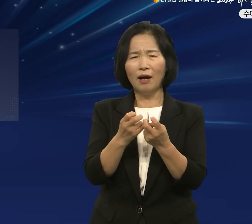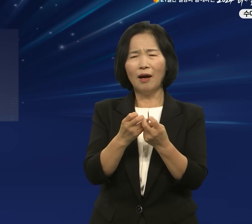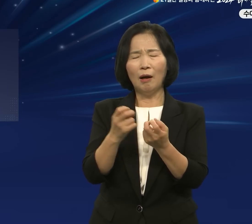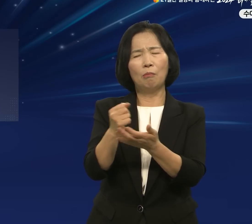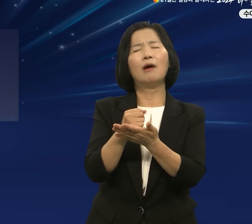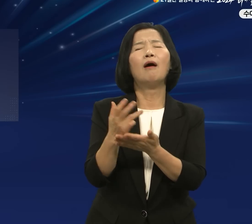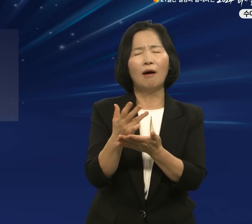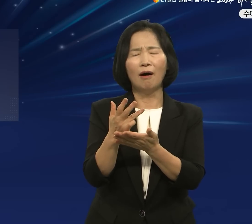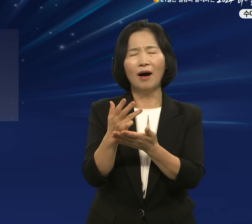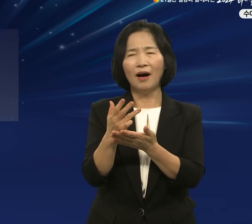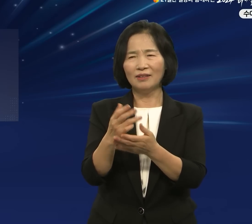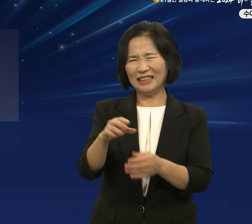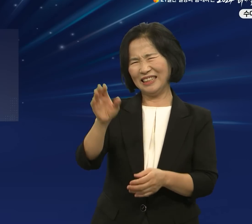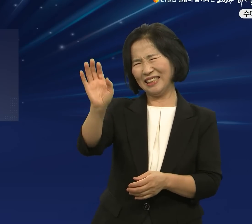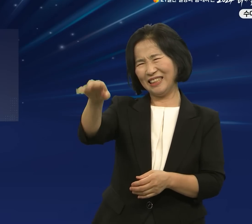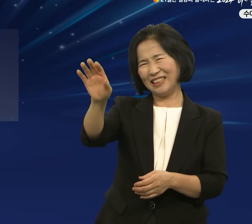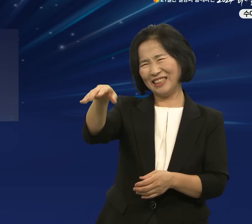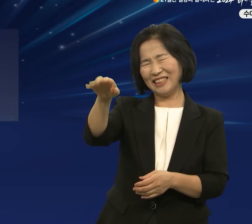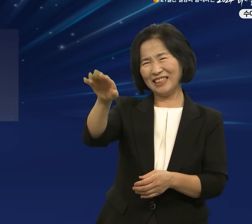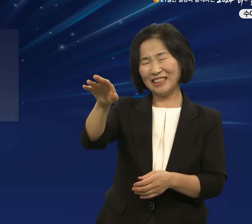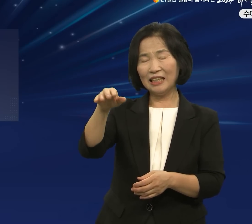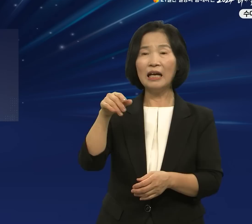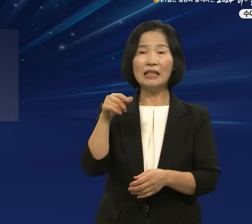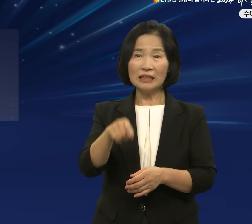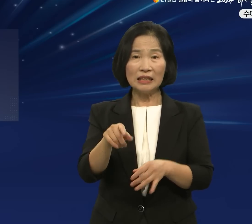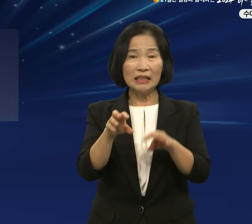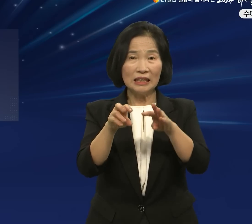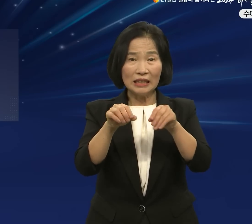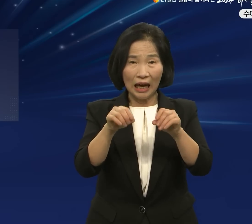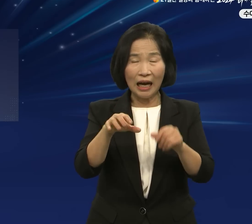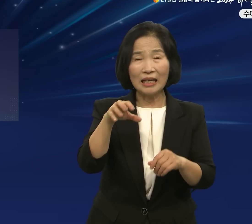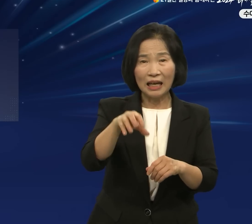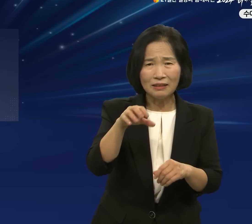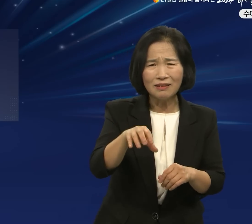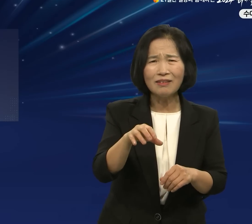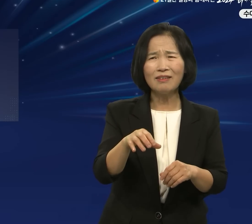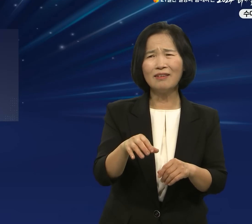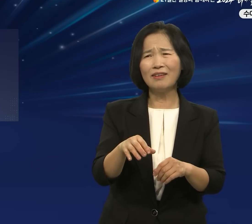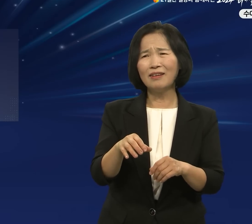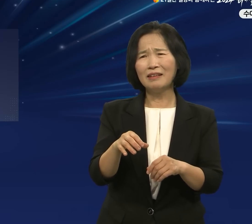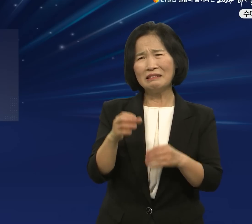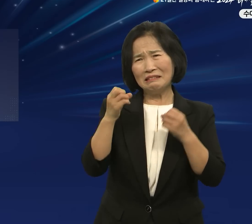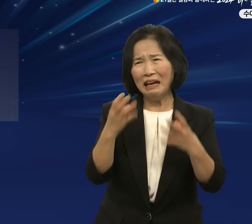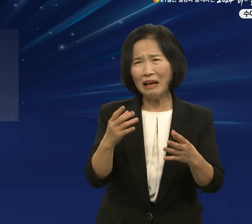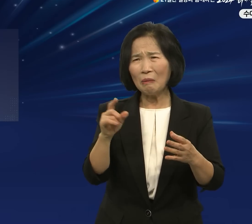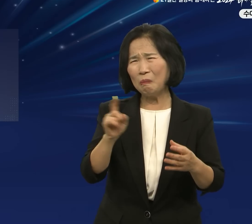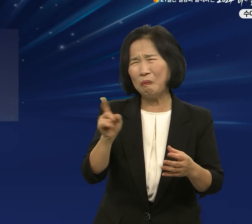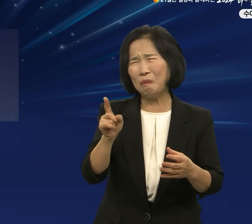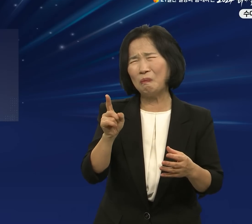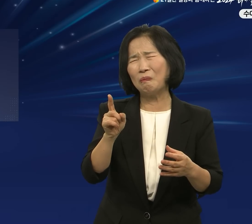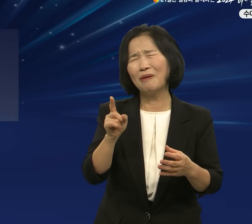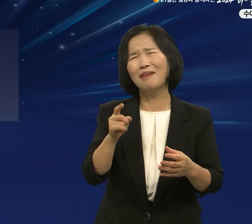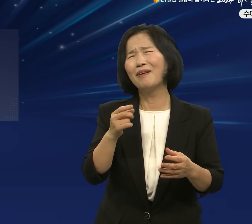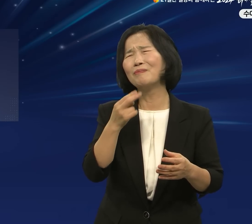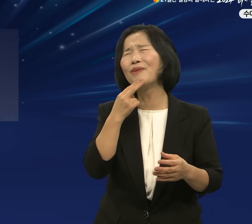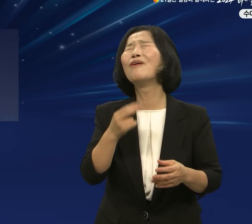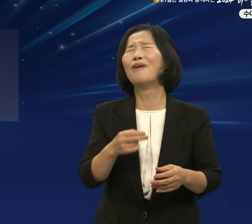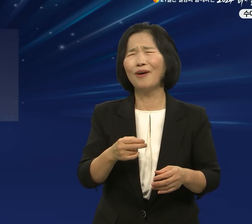하셔서 목사님, 이 땅에서는 그런 일은 없습니다. 그런 일은 없습니다.